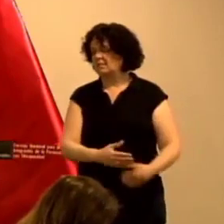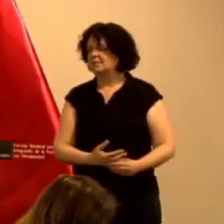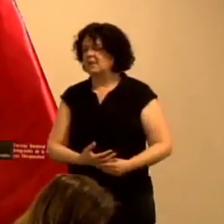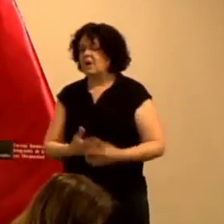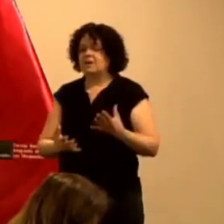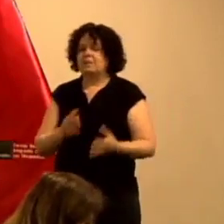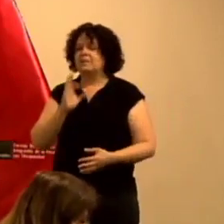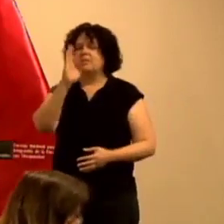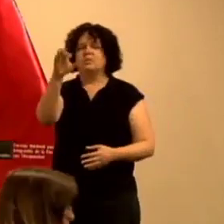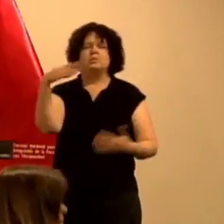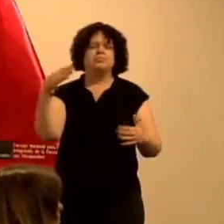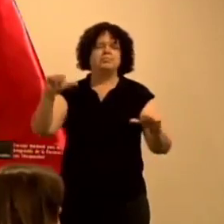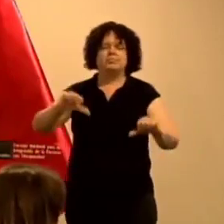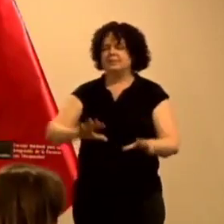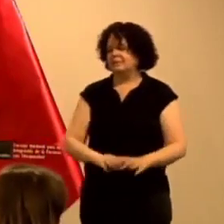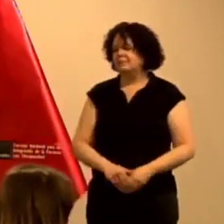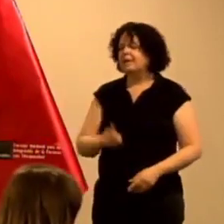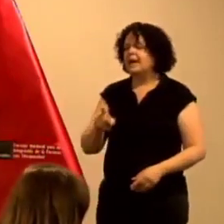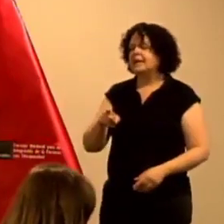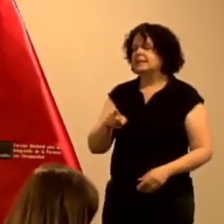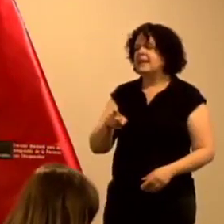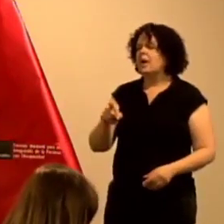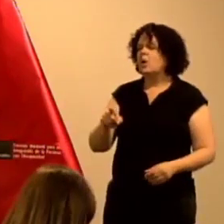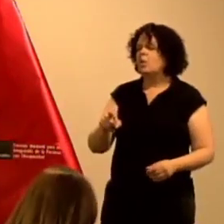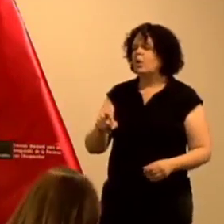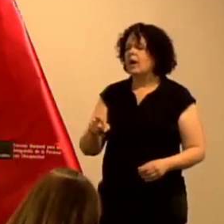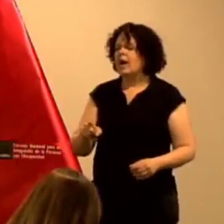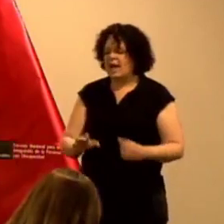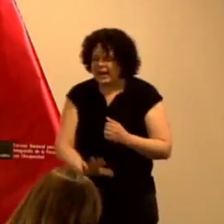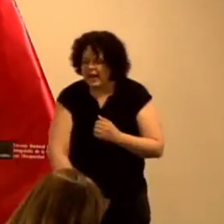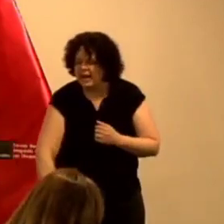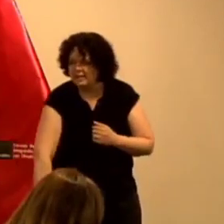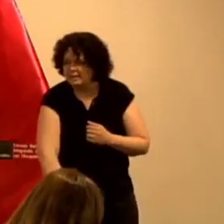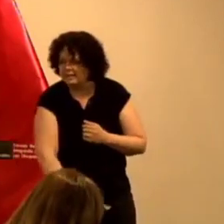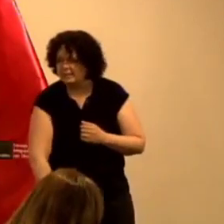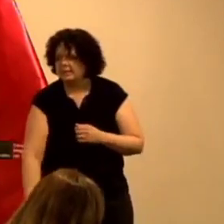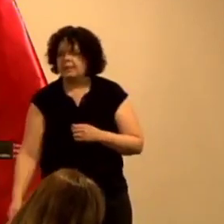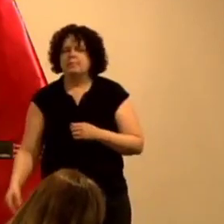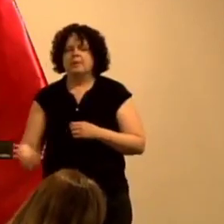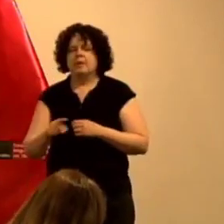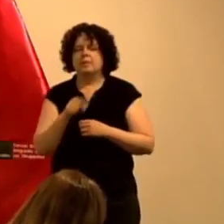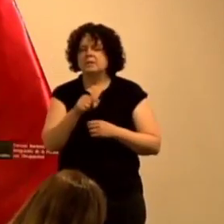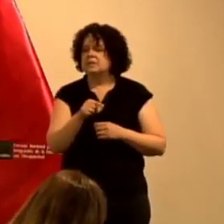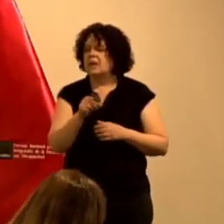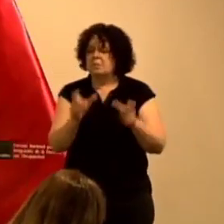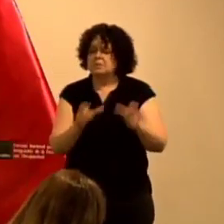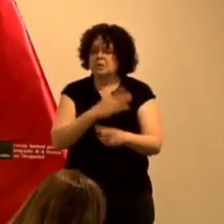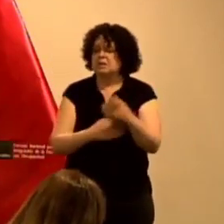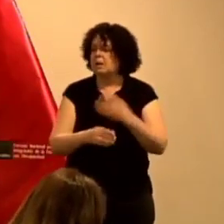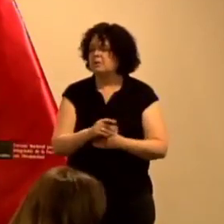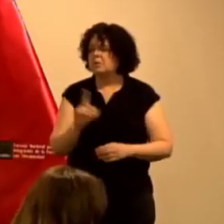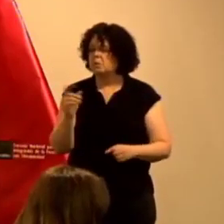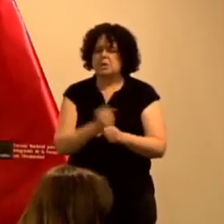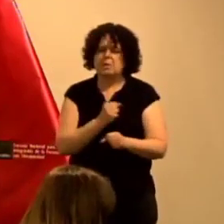presagiando, o sea, venía una calamidad. Esa era la causa para ellos. En el tema del rol es que las personas con discapacidad no aportaban nada, pero